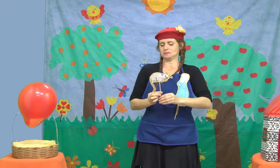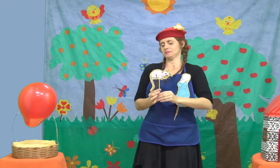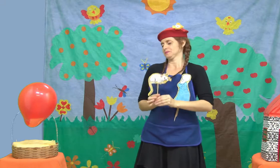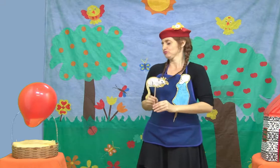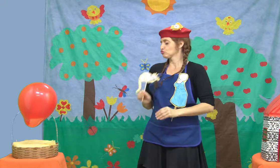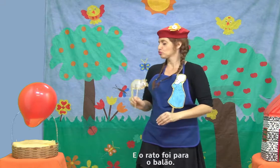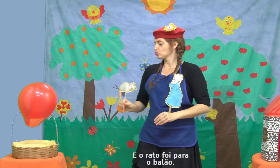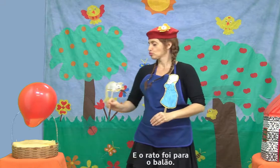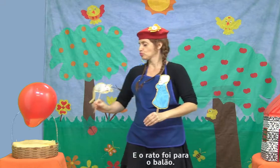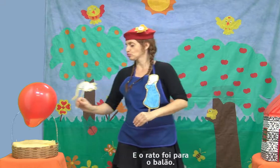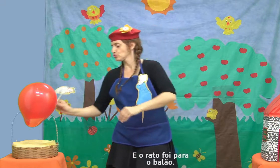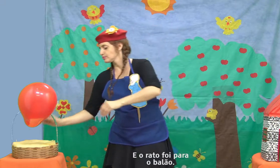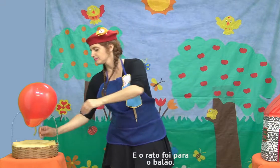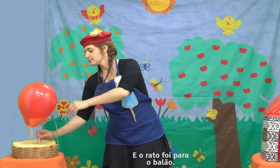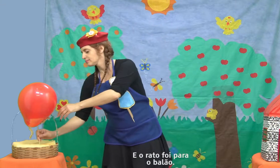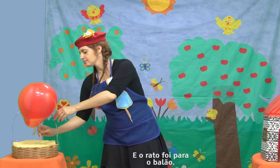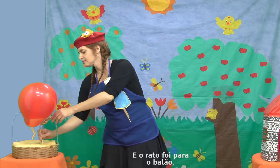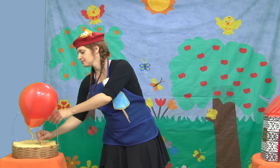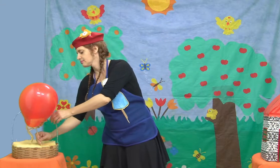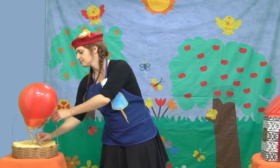eo rato foi para o balão